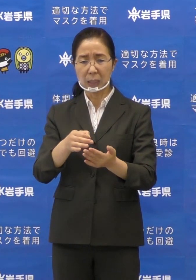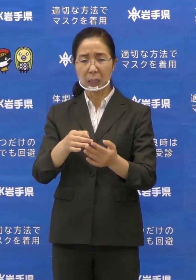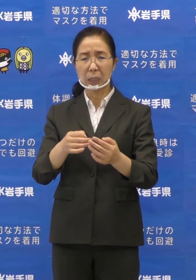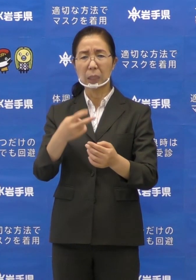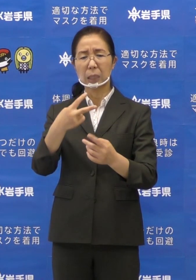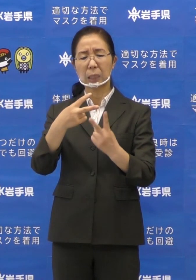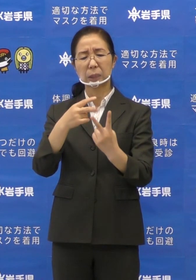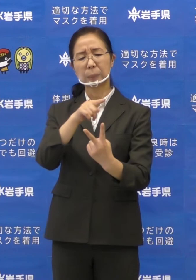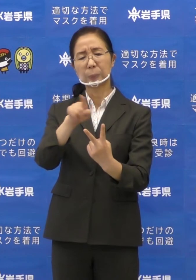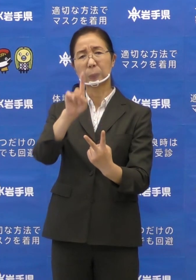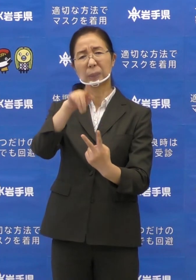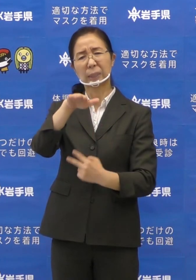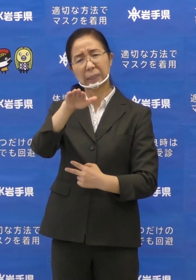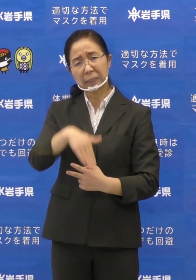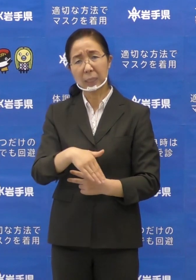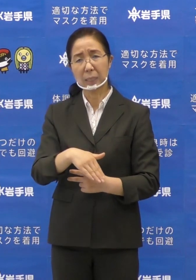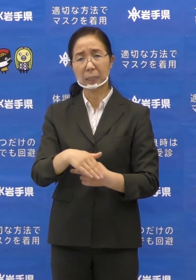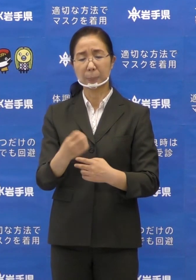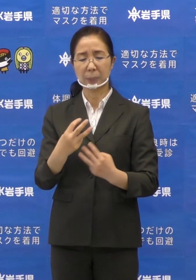3ヶ月で